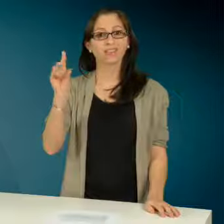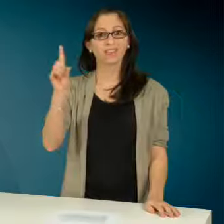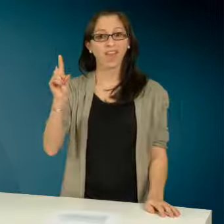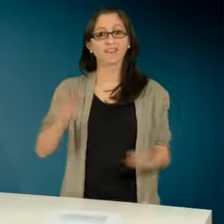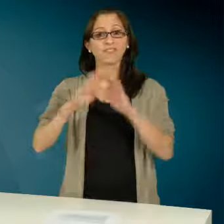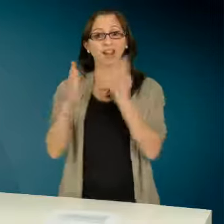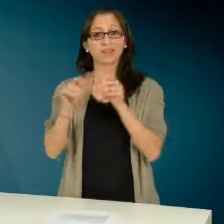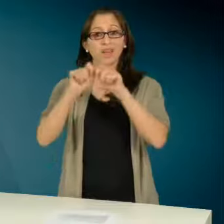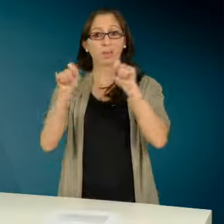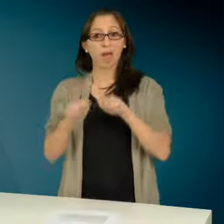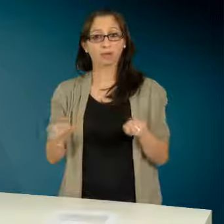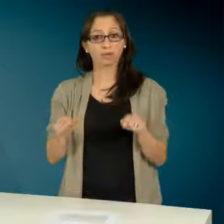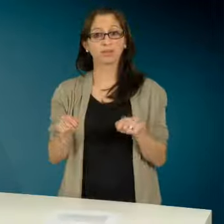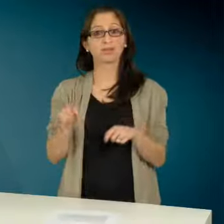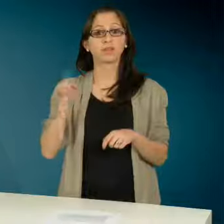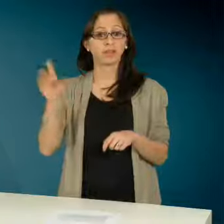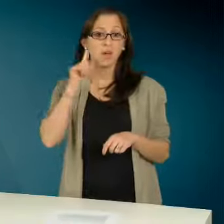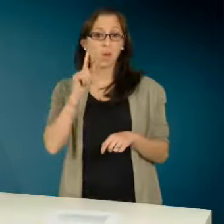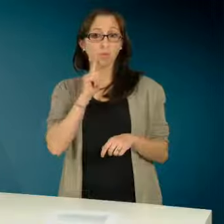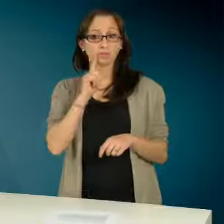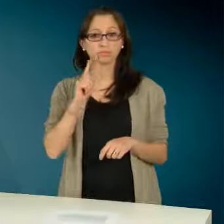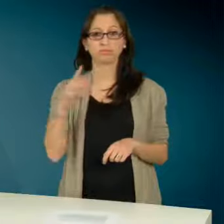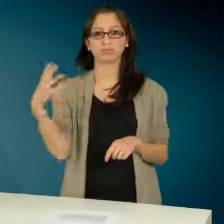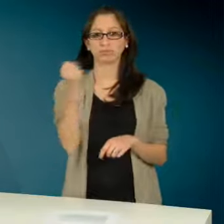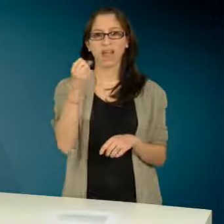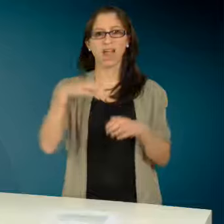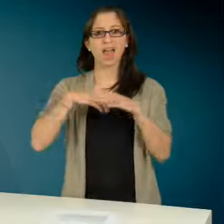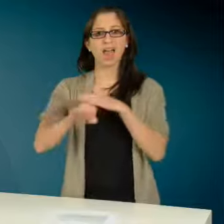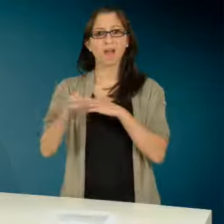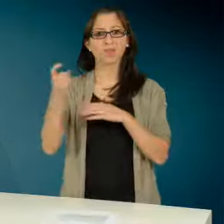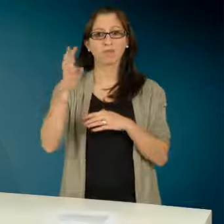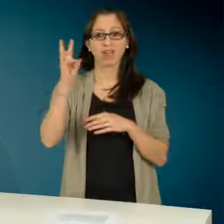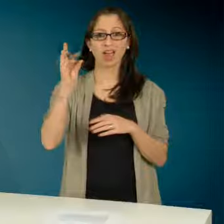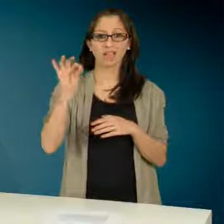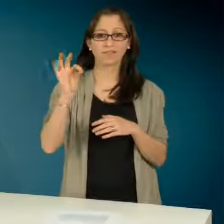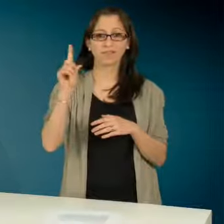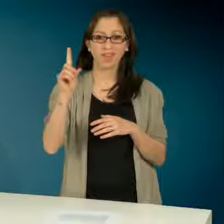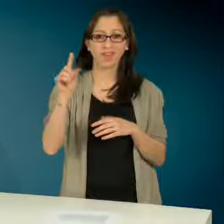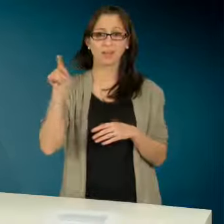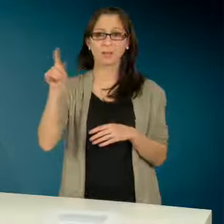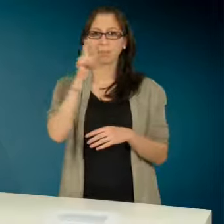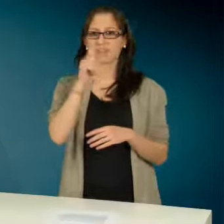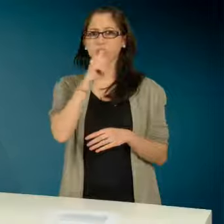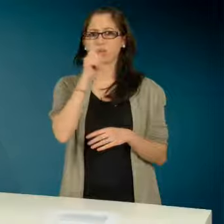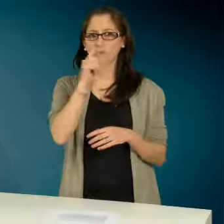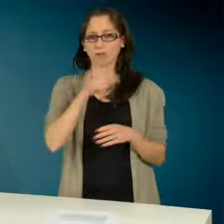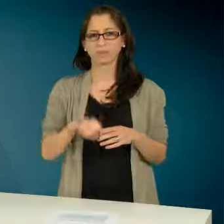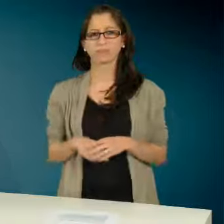Der WFD, der Weltverband der Gehörlosen, hat E-Mails von Betrügern festgestellt. Der WFD möchte